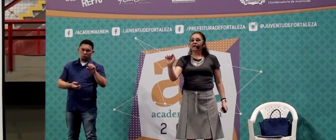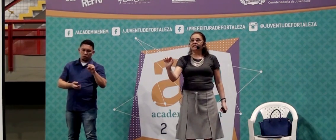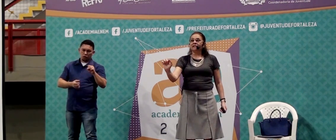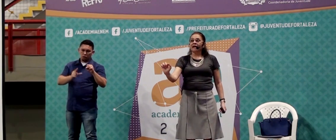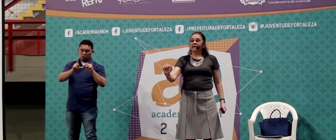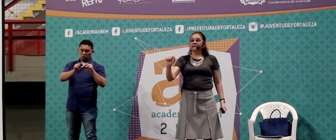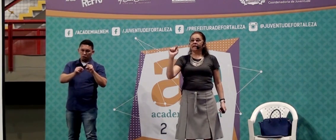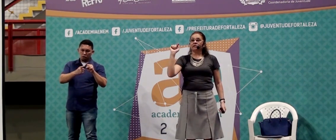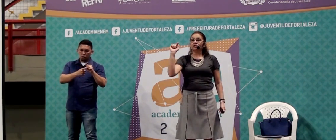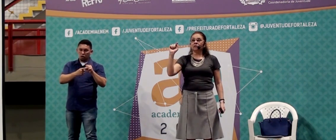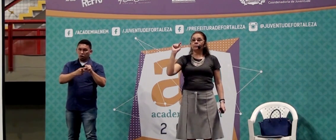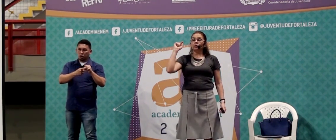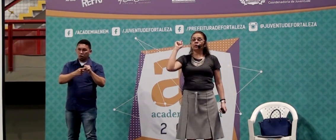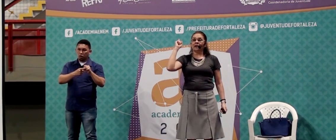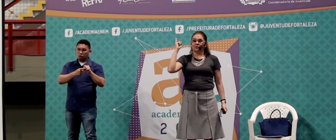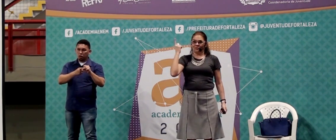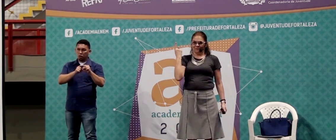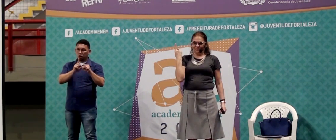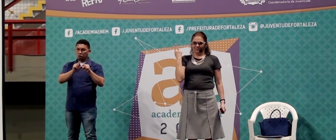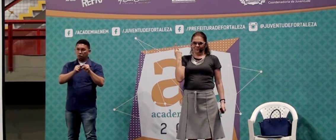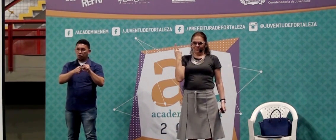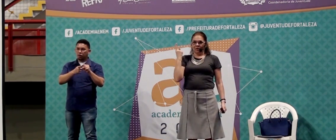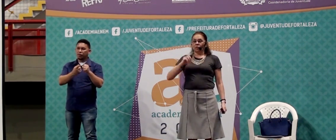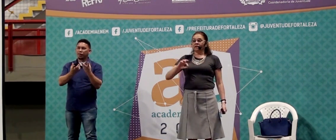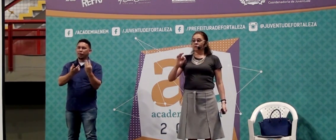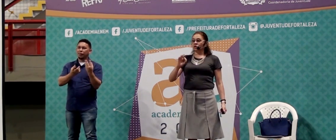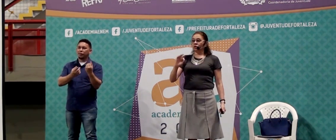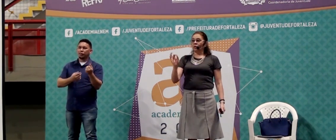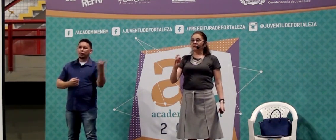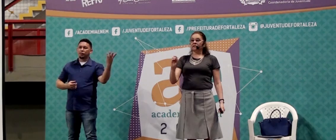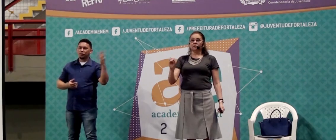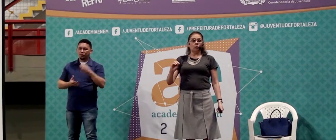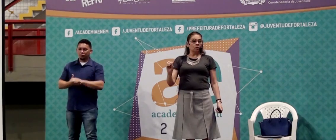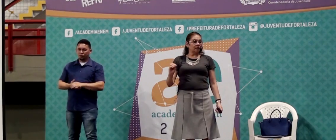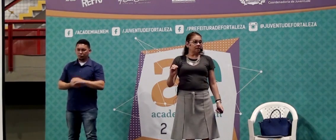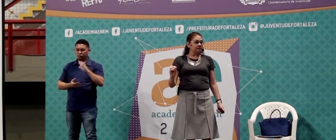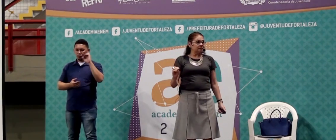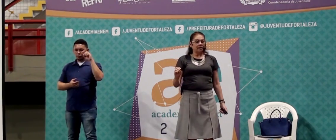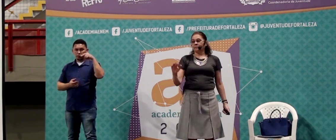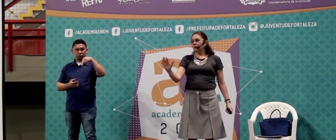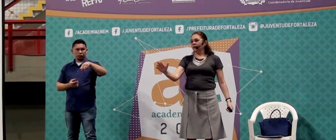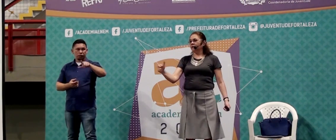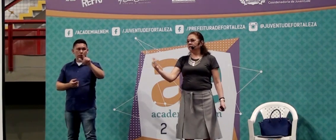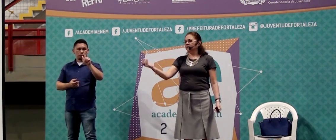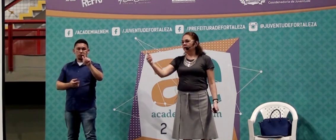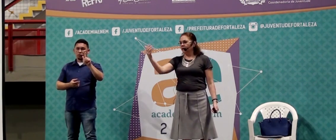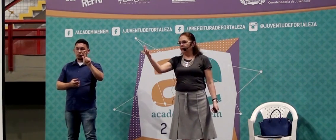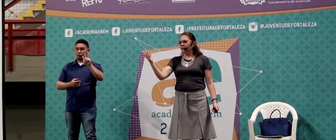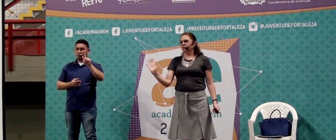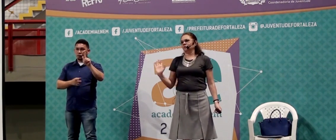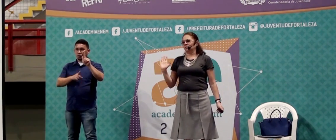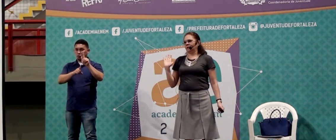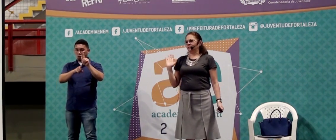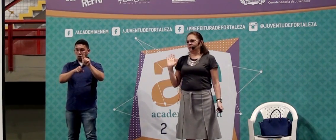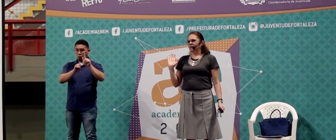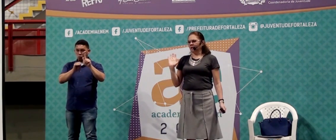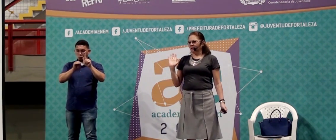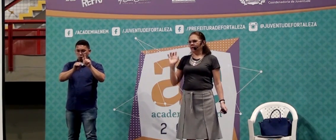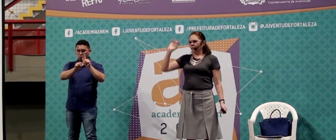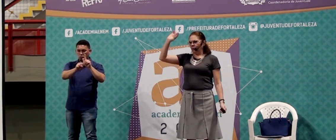pequenininho, porque esse S é de plural. Quando eu digo as ONGs, é porque eu quero dizer que é mais de